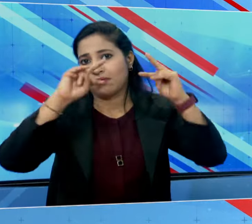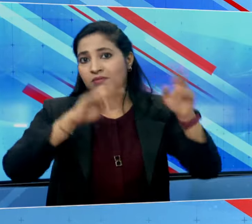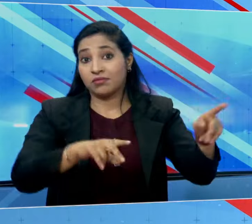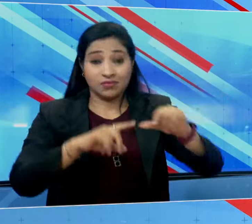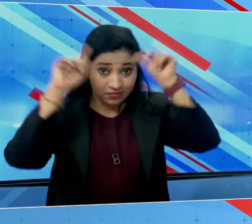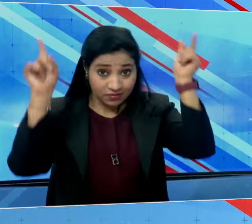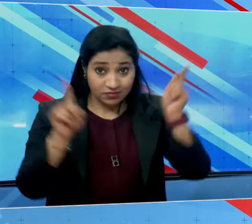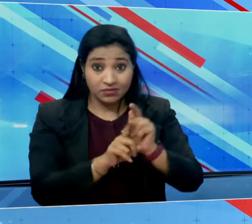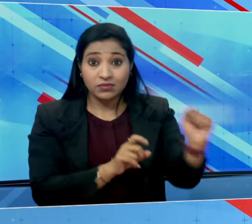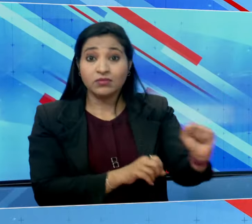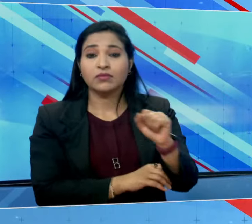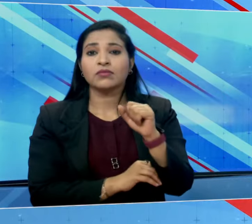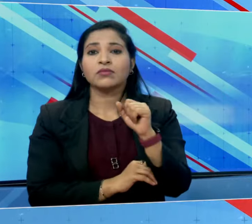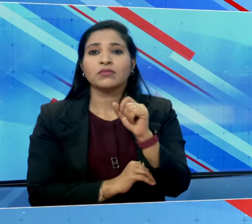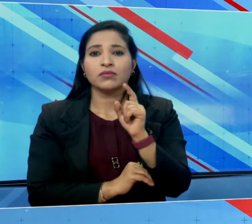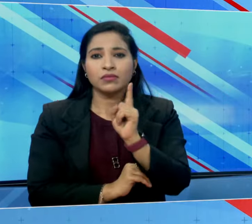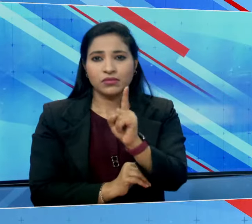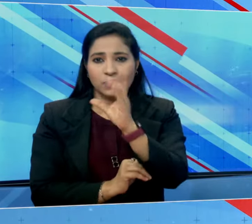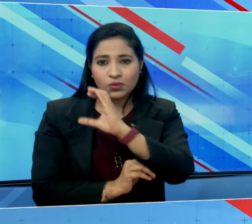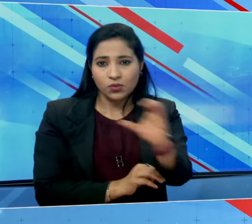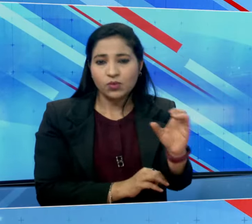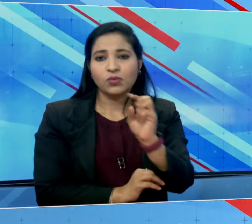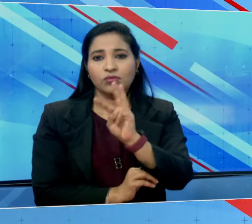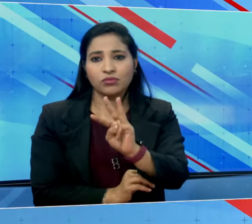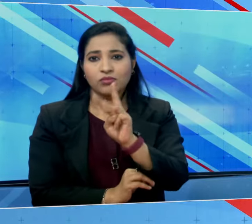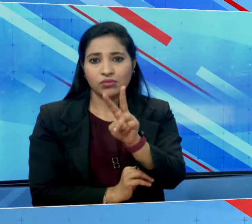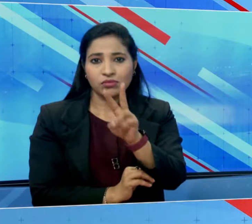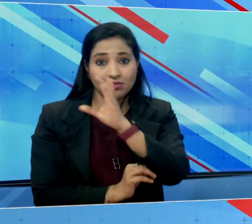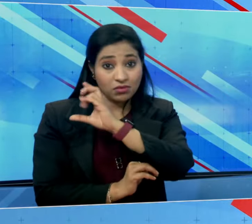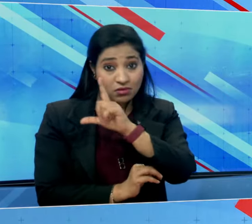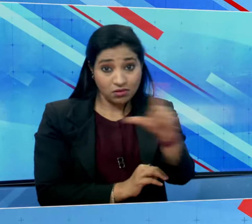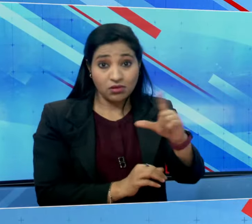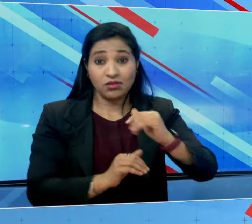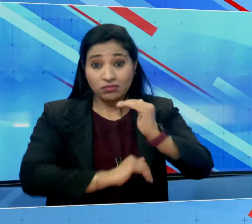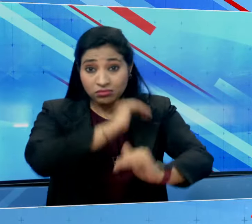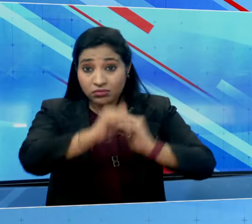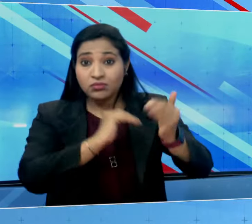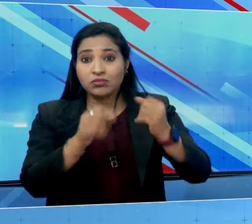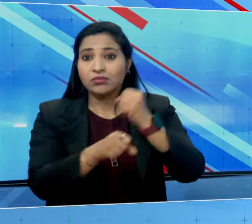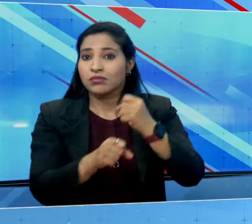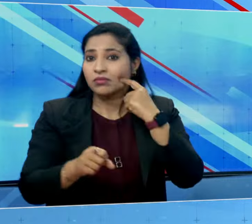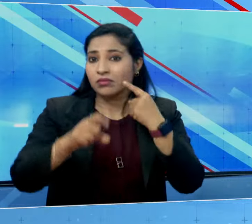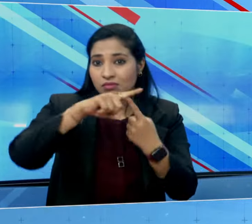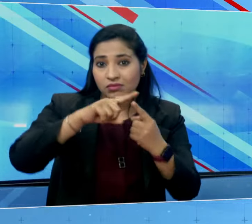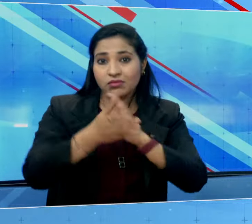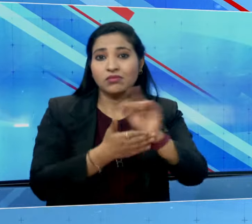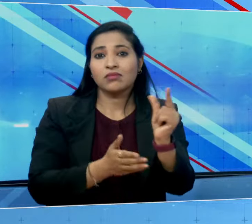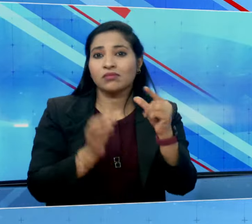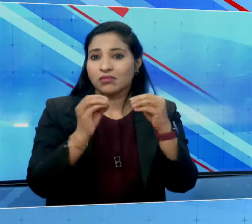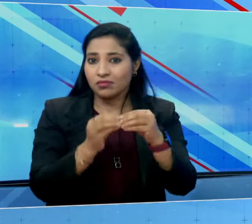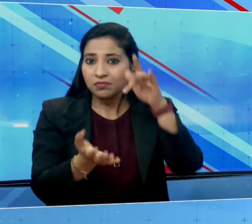भारत के एक करोड़ 32 लाख डेवलपर्स गिट हब पर